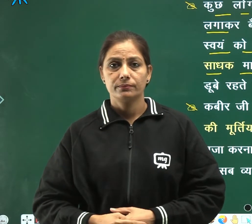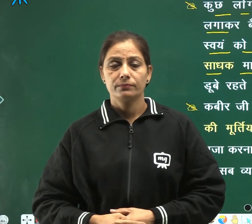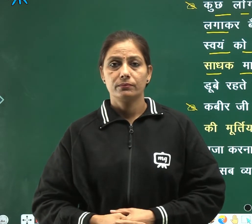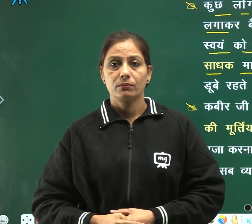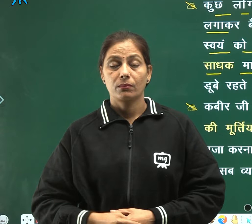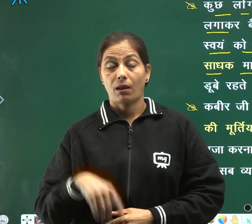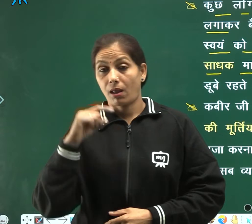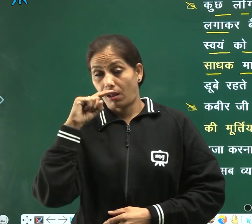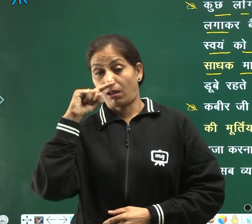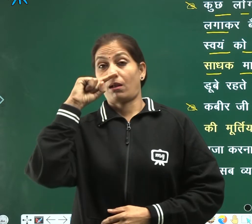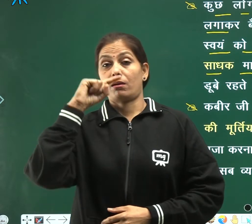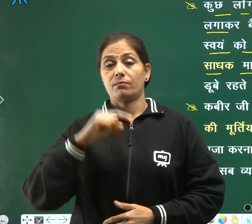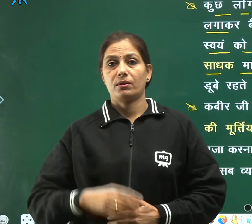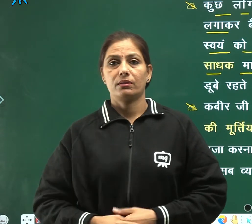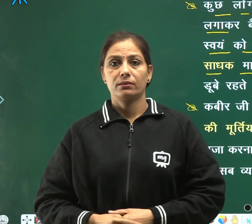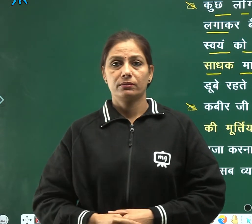अहंकार में